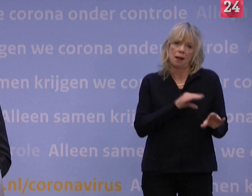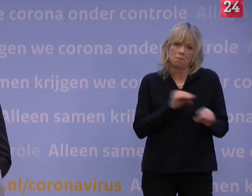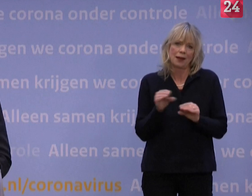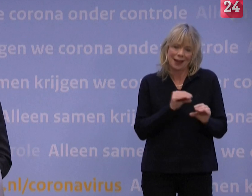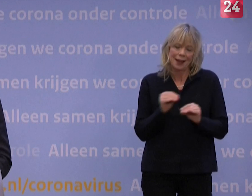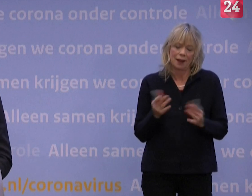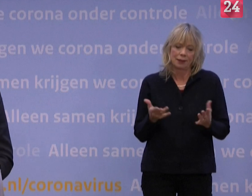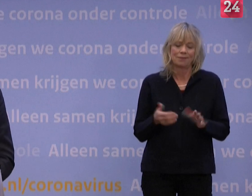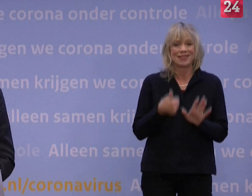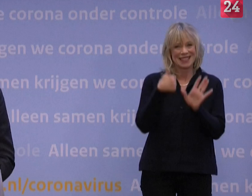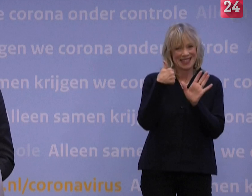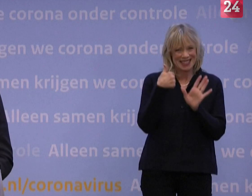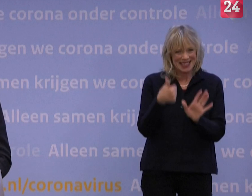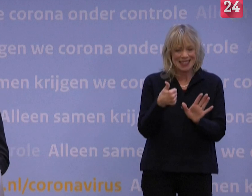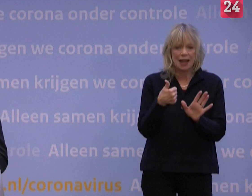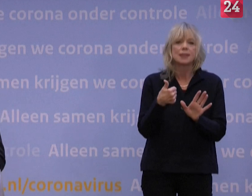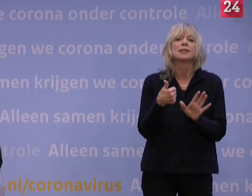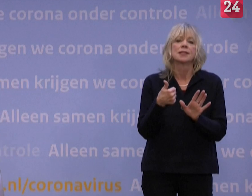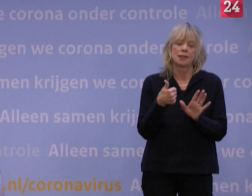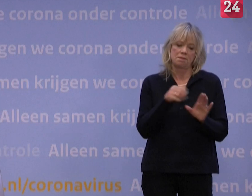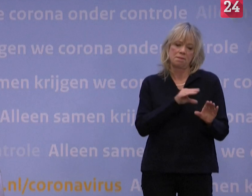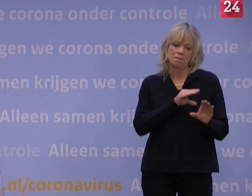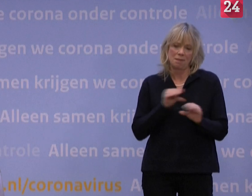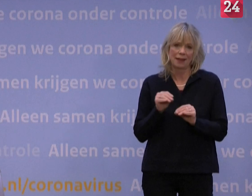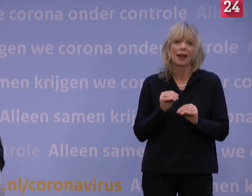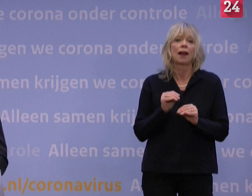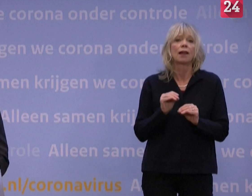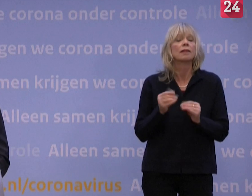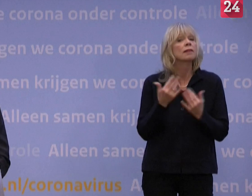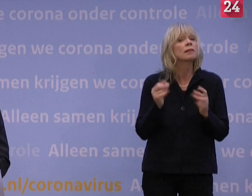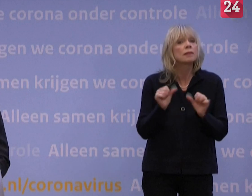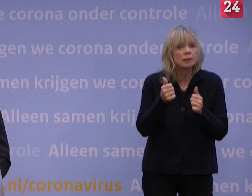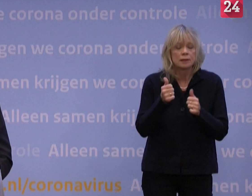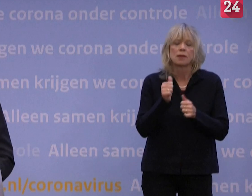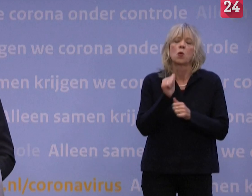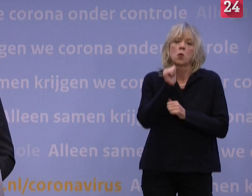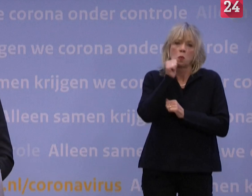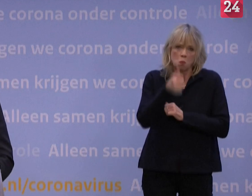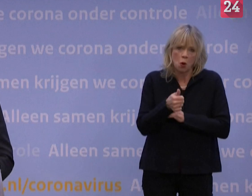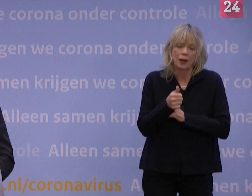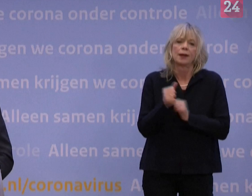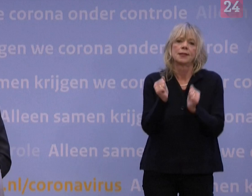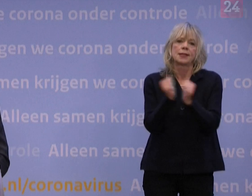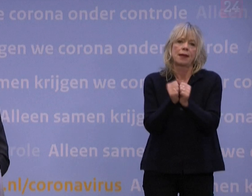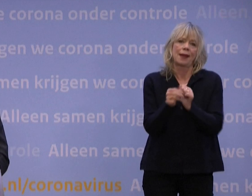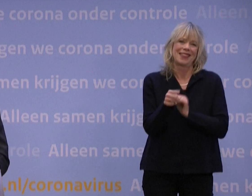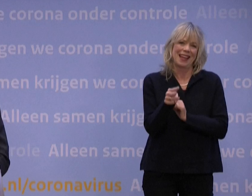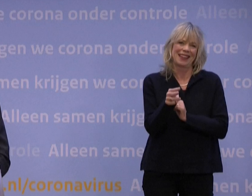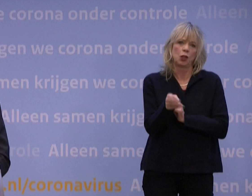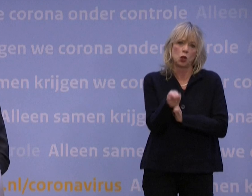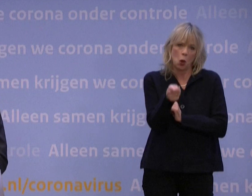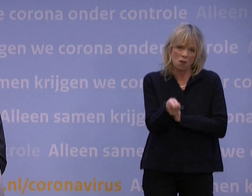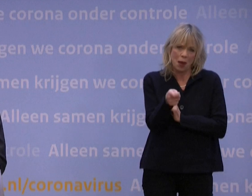gaat daarbij om zes afzonderlijke maatregelen die ingaan vanaf morgen zaterdag 30 november 10 november zaterdag